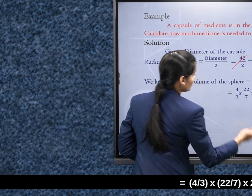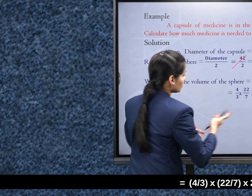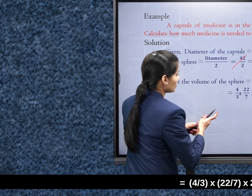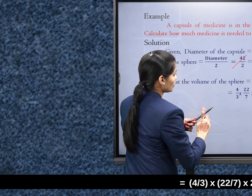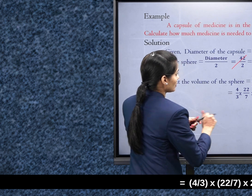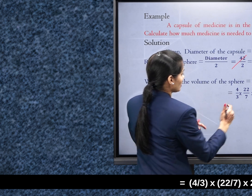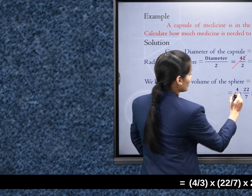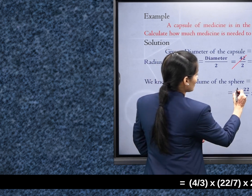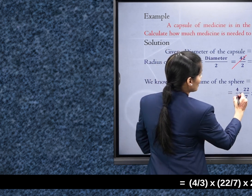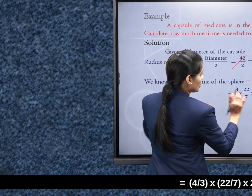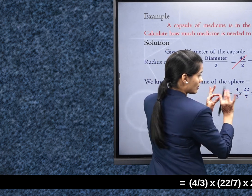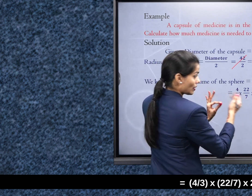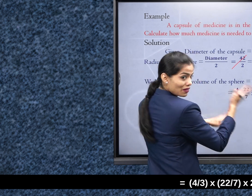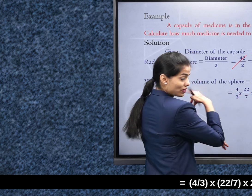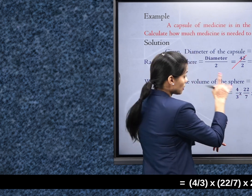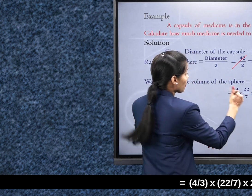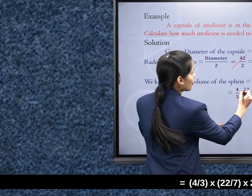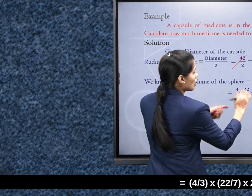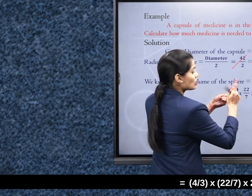4/3 ఇంటూ 22/7 ఇంటూ 21³